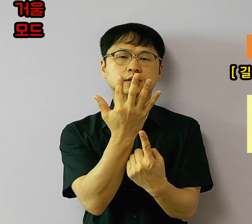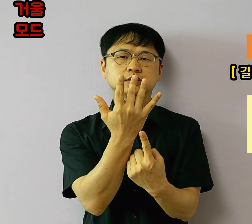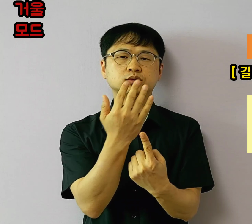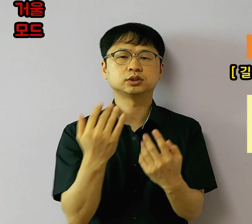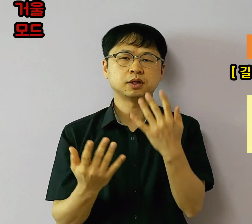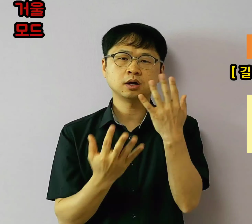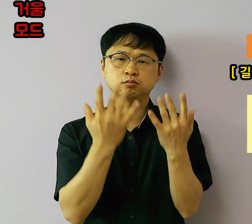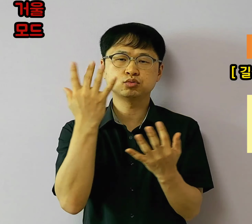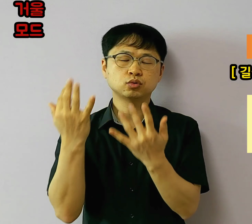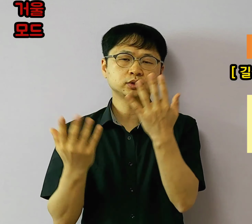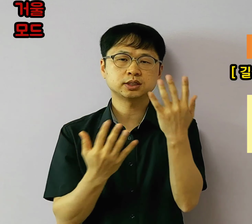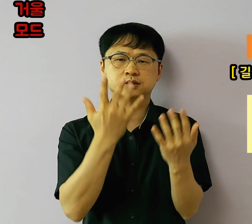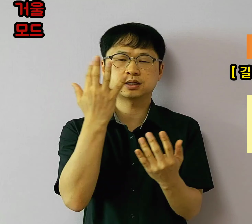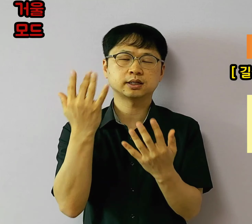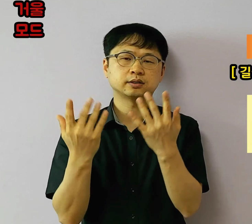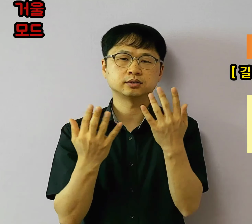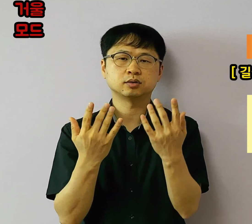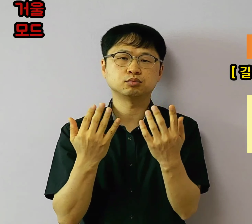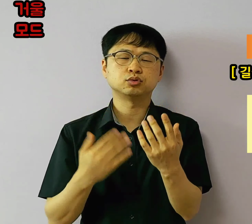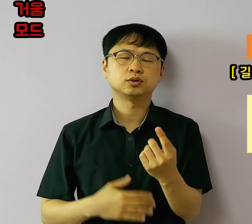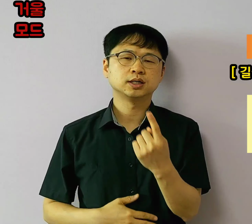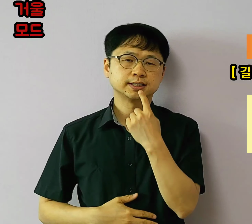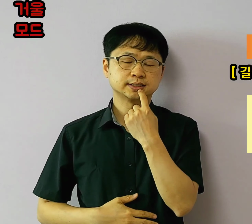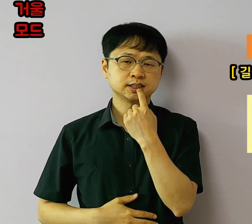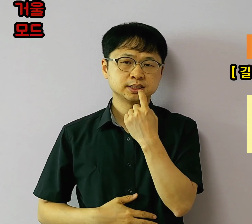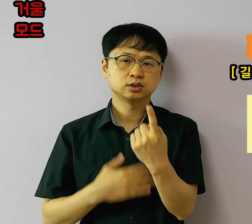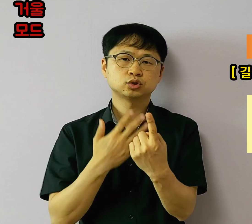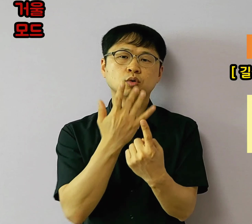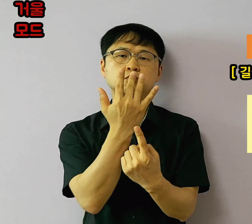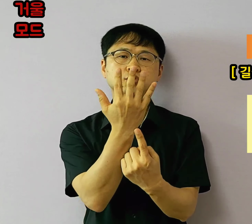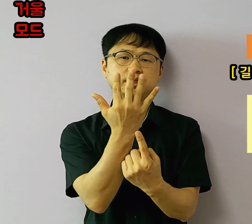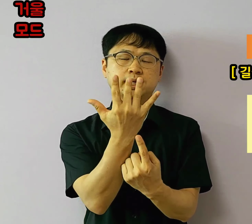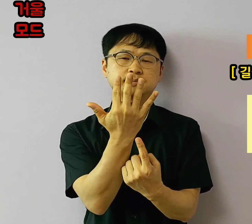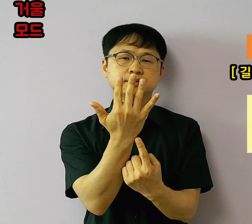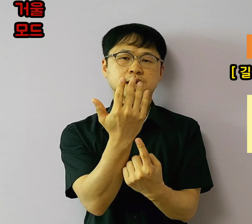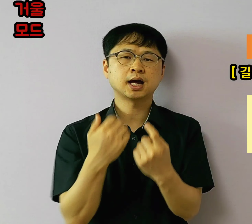흔들어 주시면 불꽃을 나타내거든요. 불. 그래서 촛불이 되겠습니다.